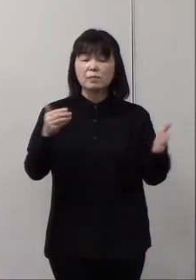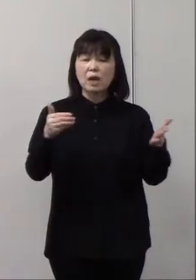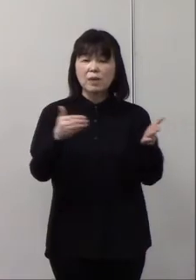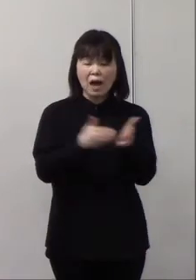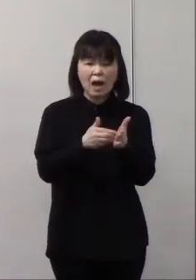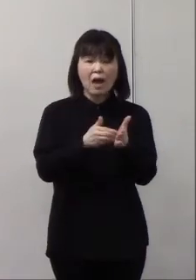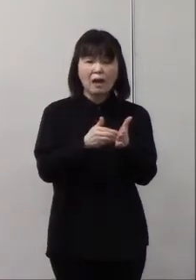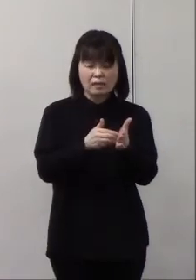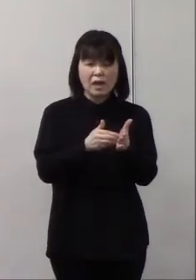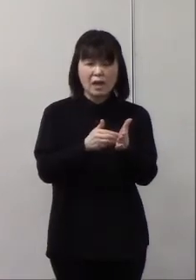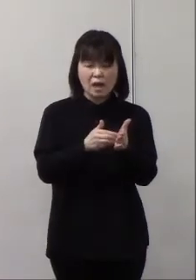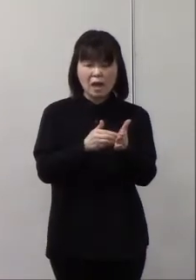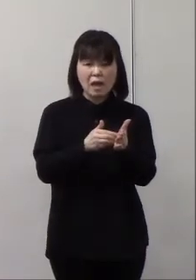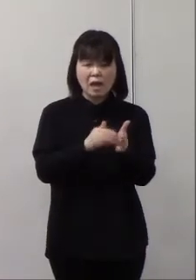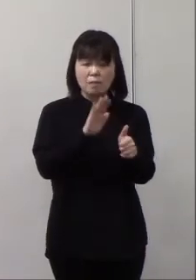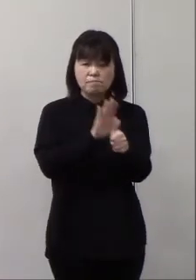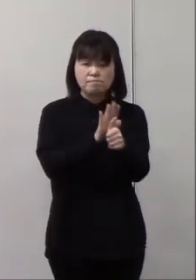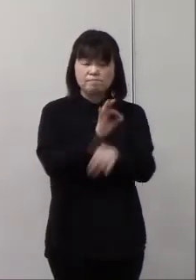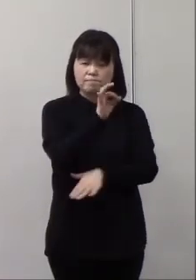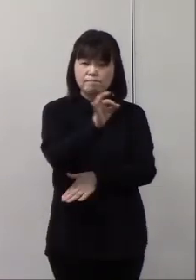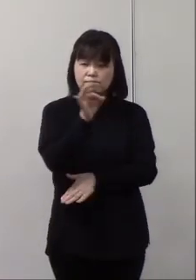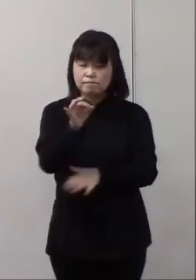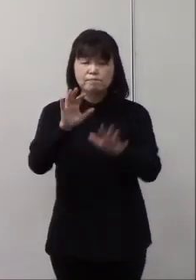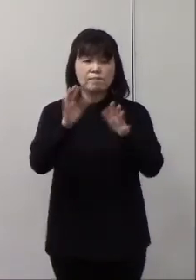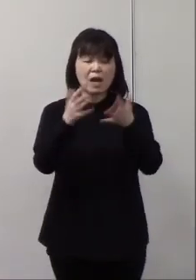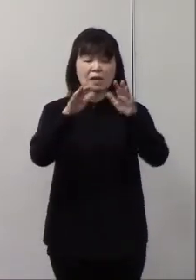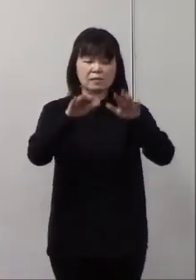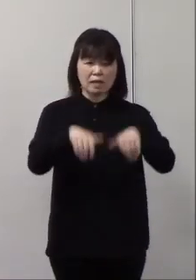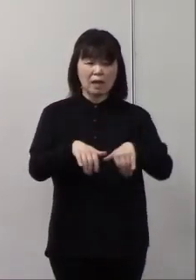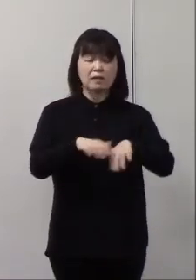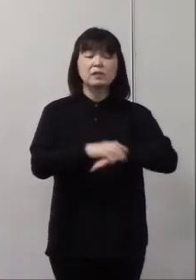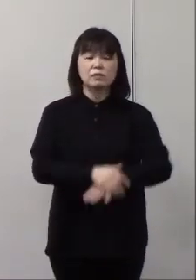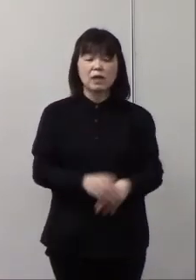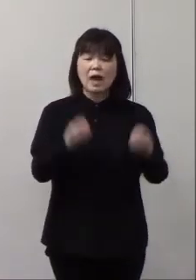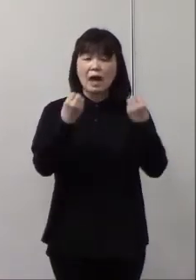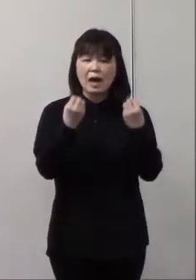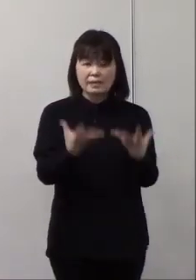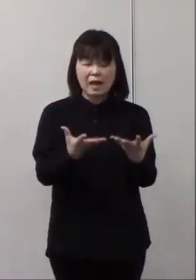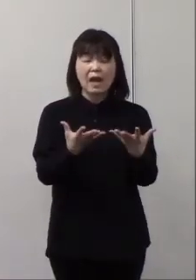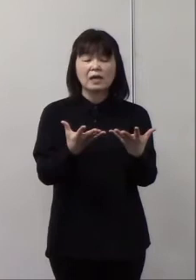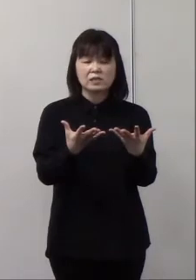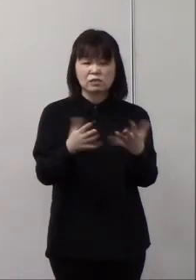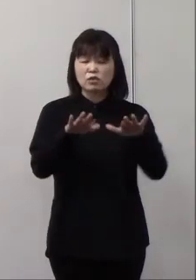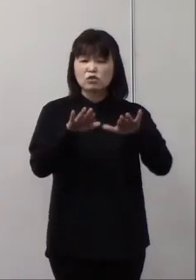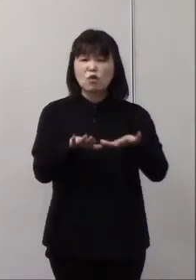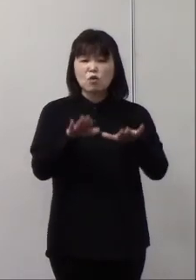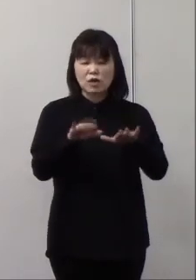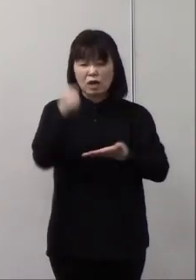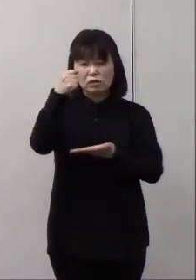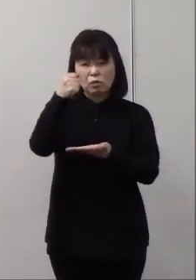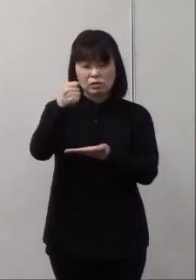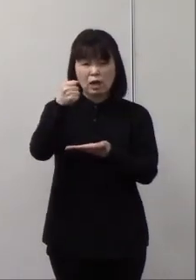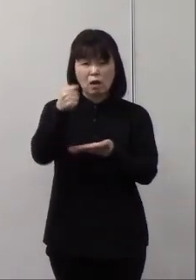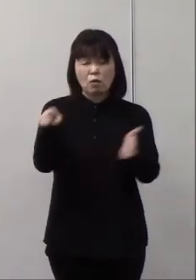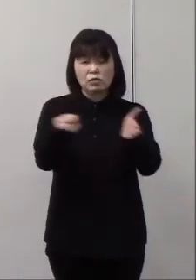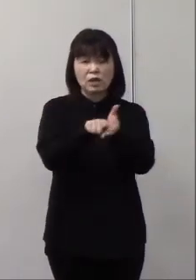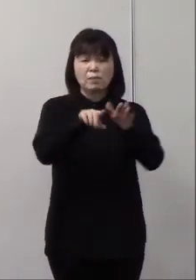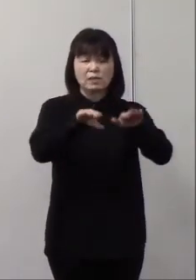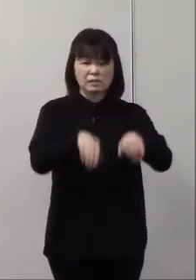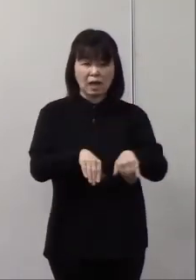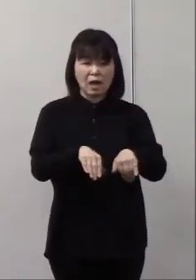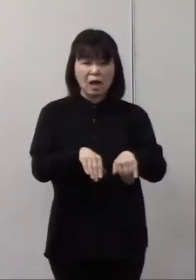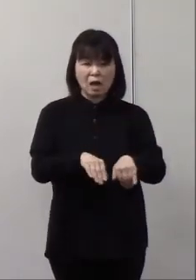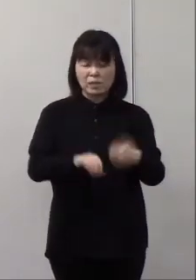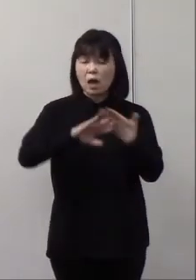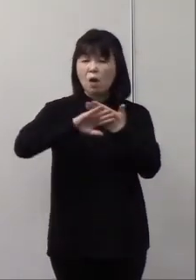ったところでございます。その新規分としておりますが2000万円と、他の公共